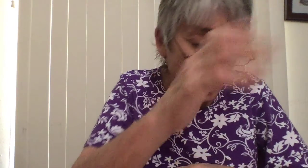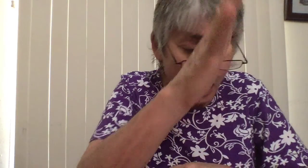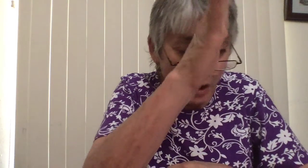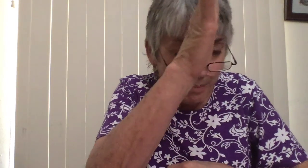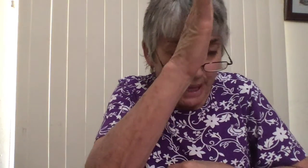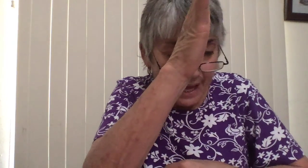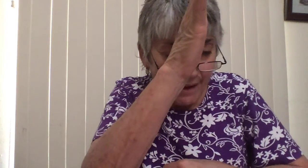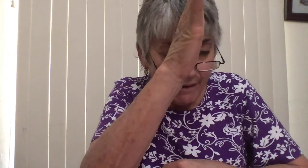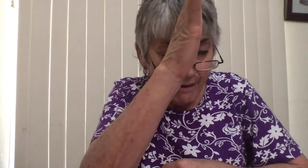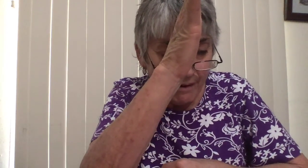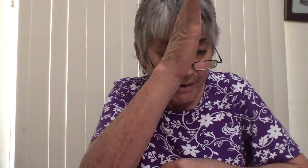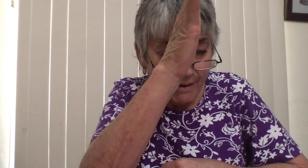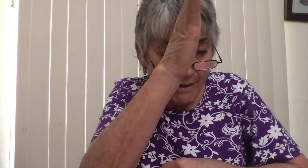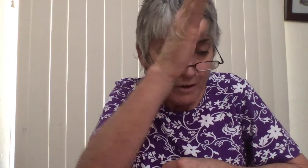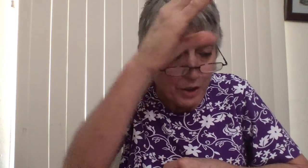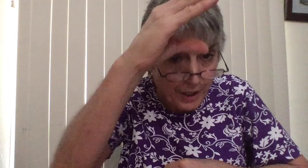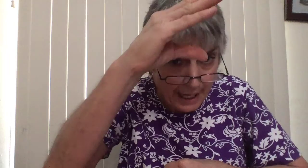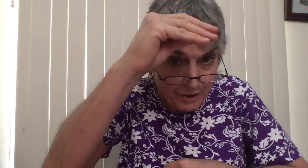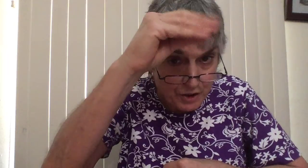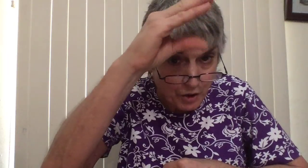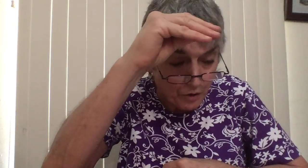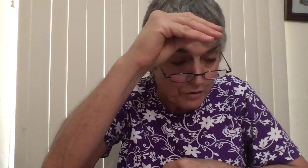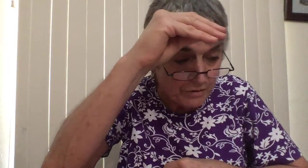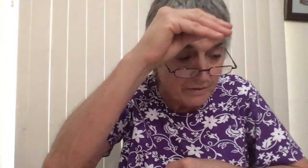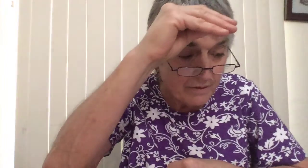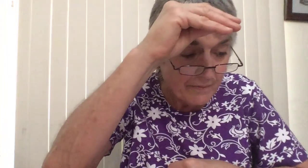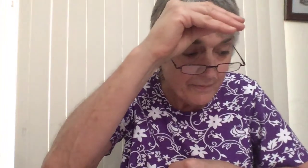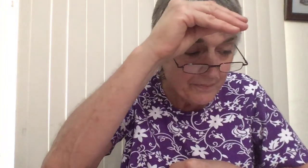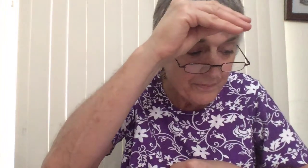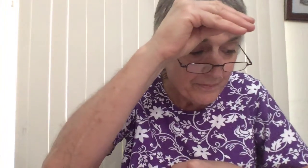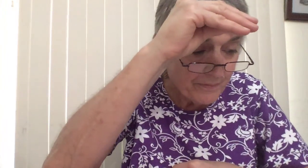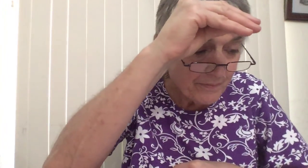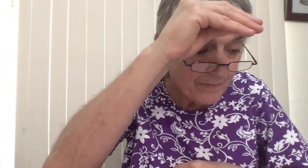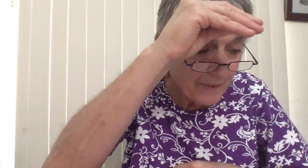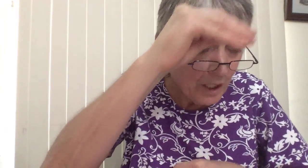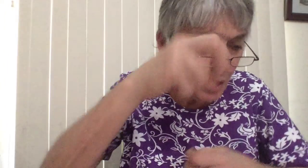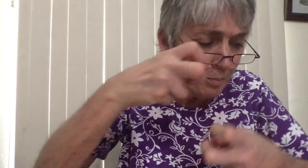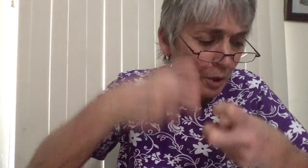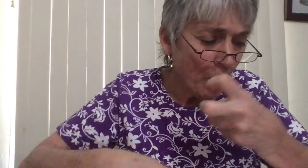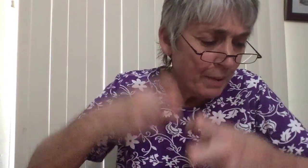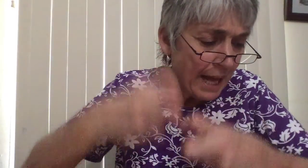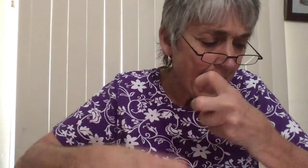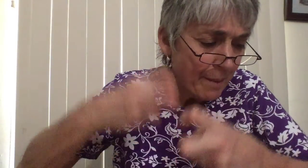le père, le garçon, le problème,